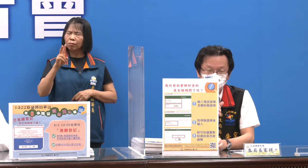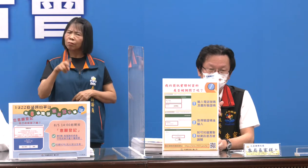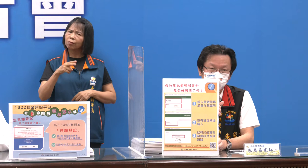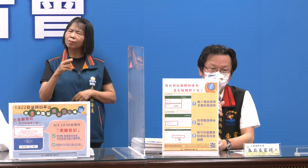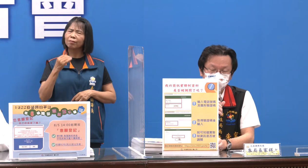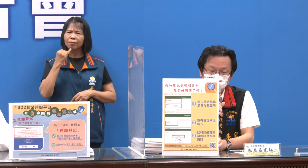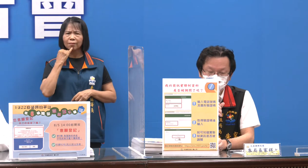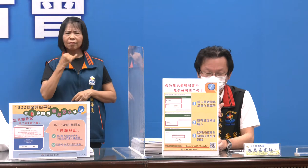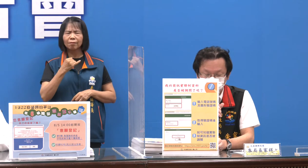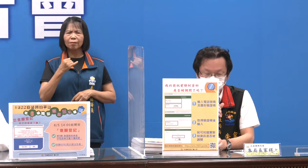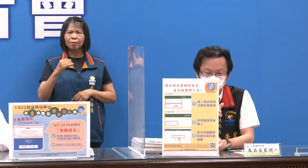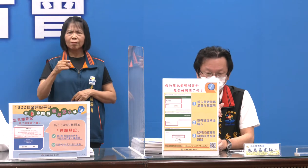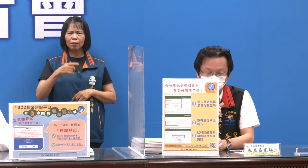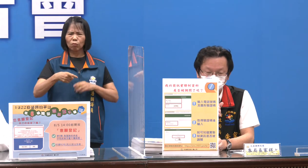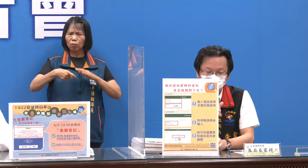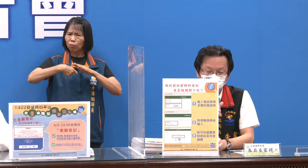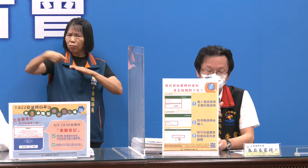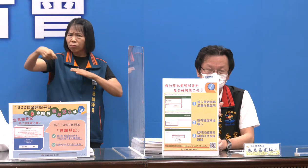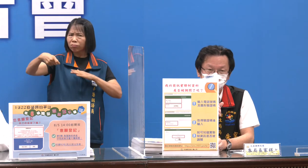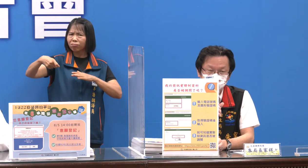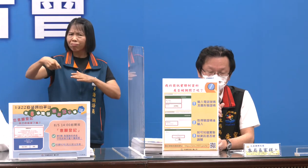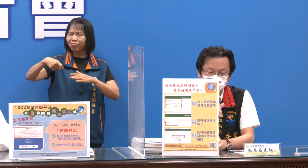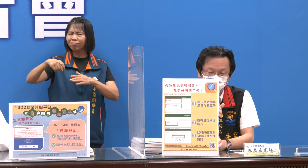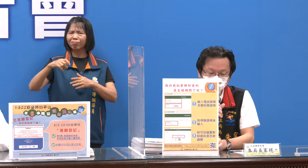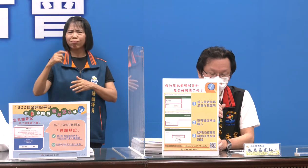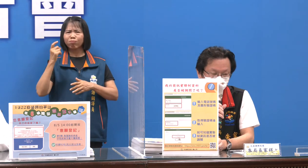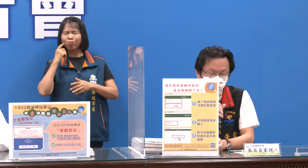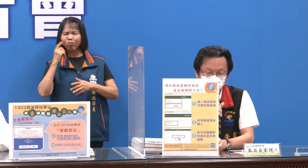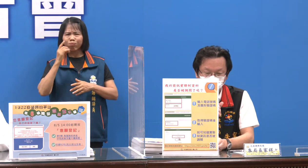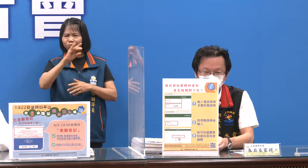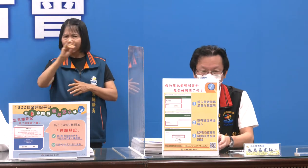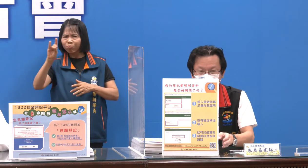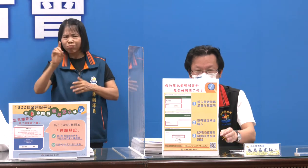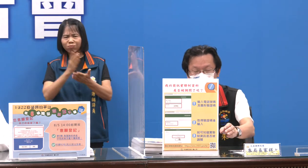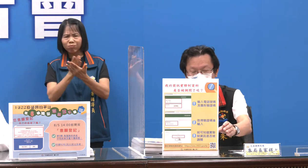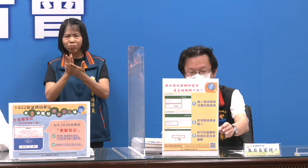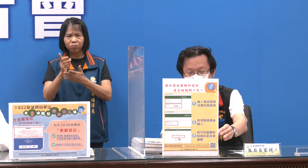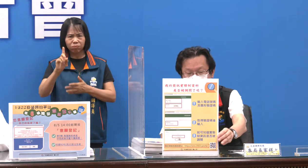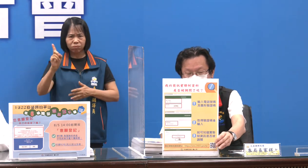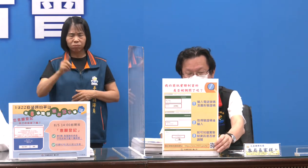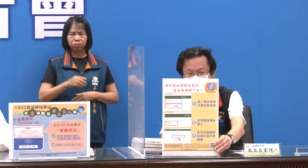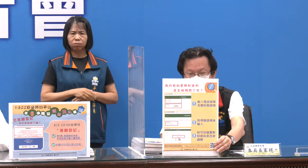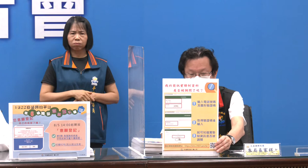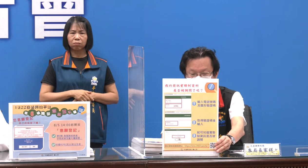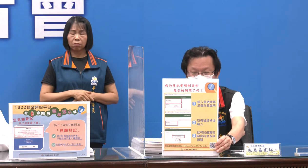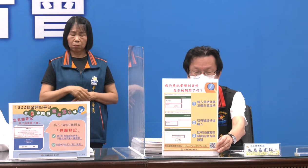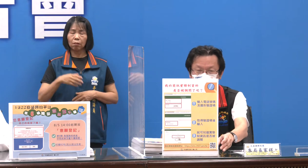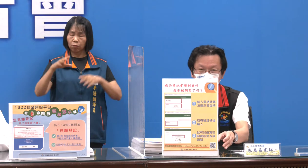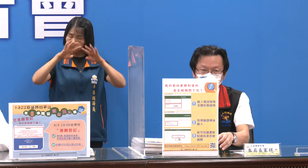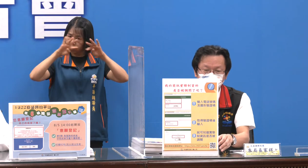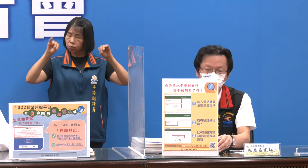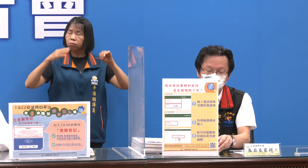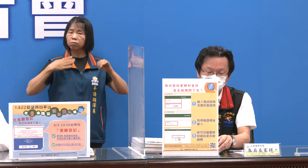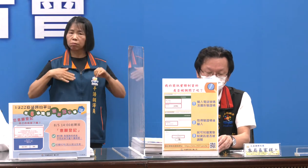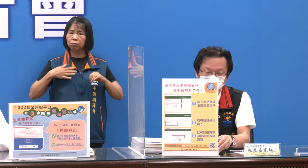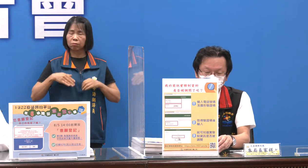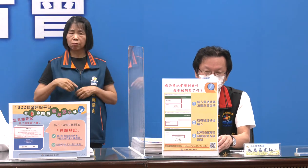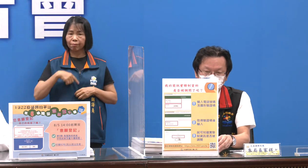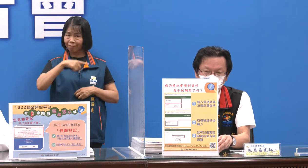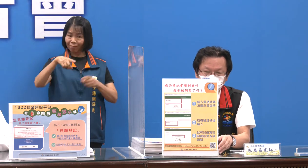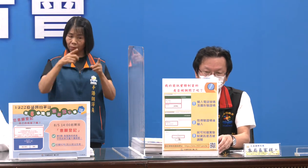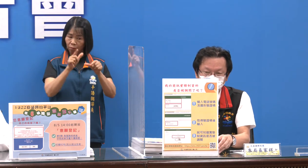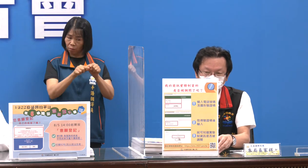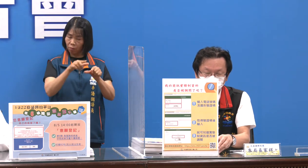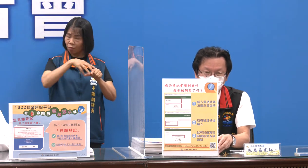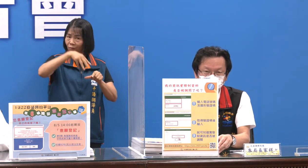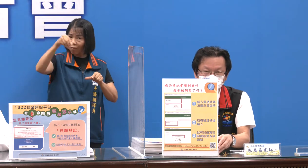人不正常的使用等等，这我想可以做更进一步的了解，所以各位可以扫这个 QR